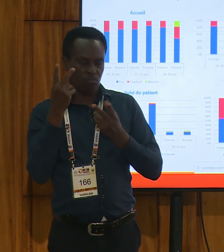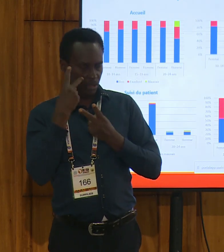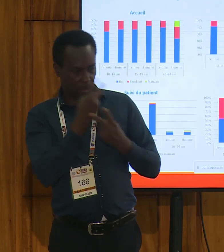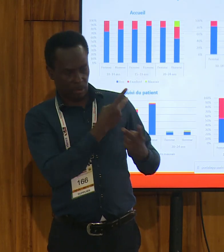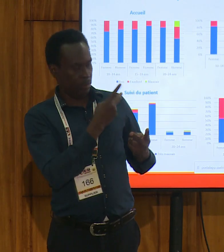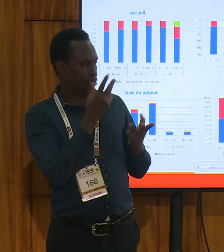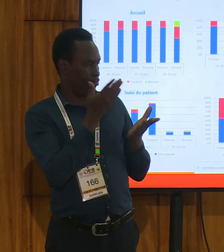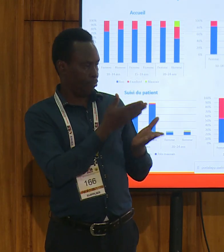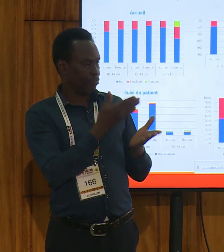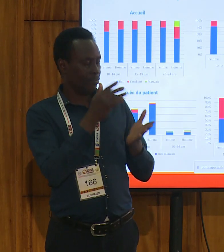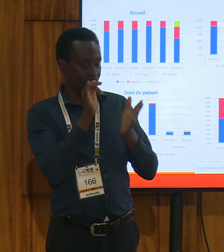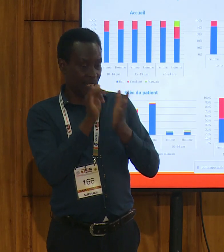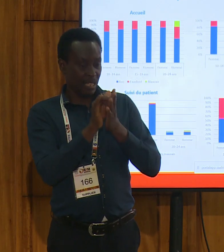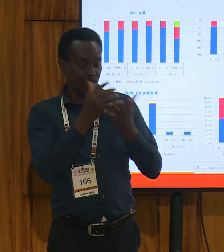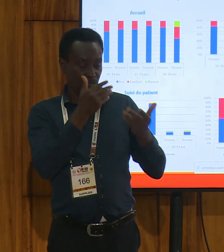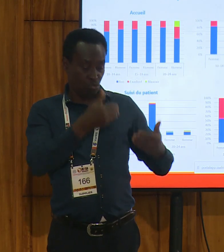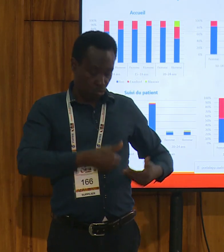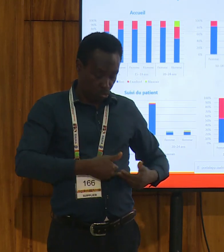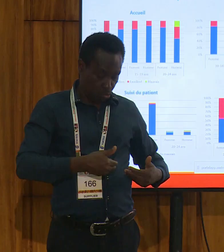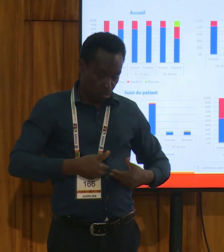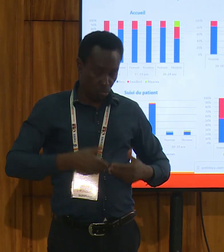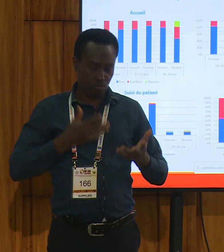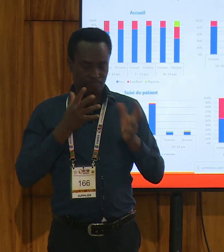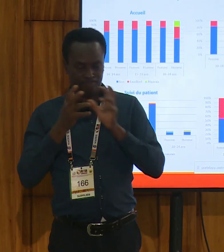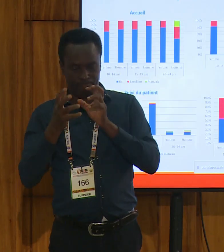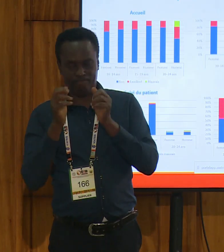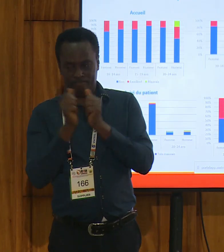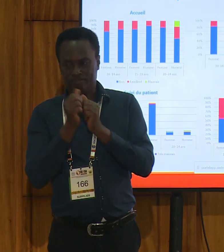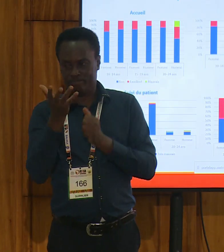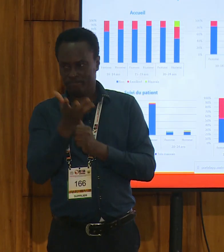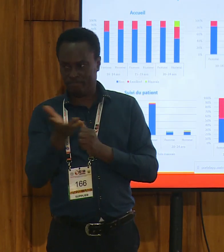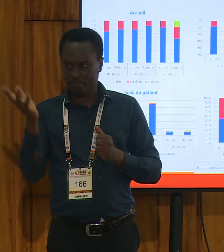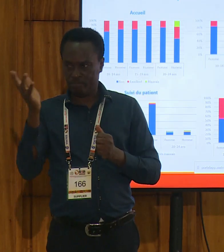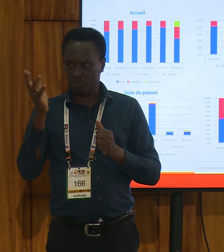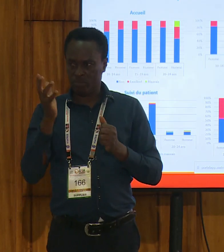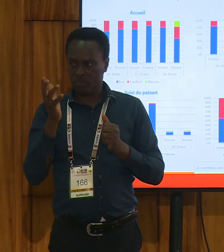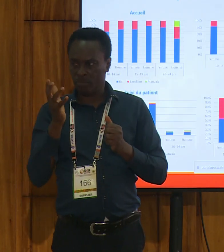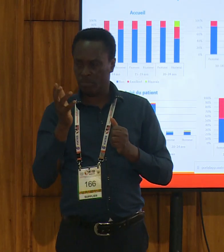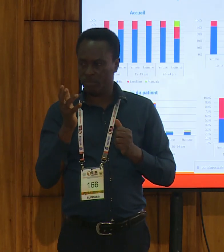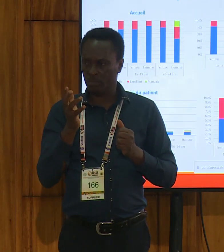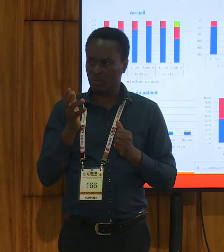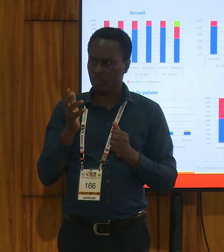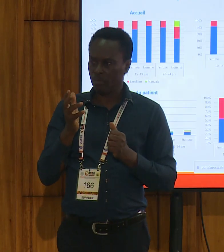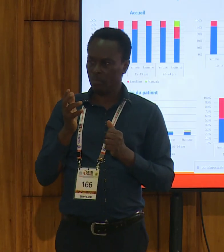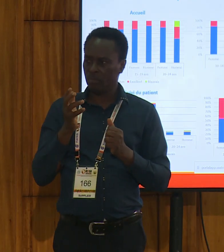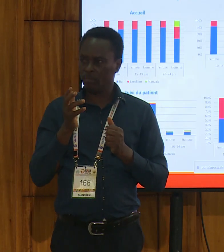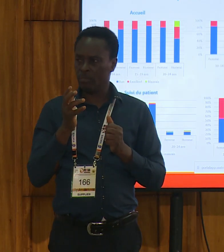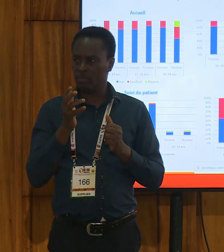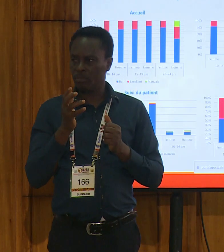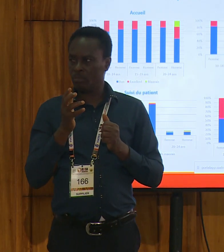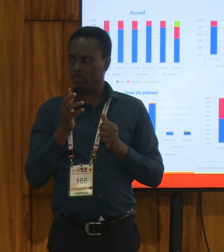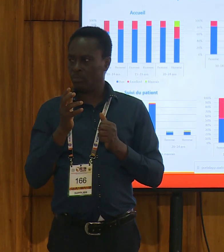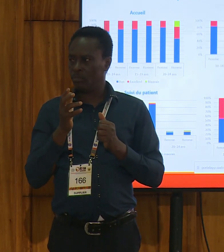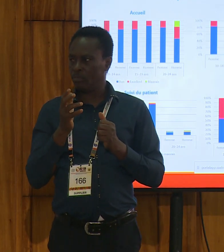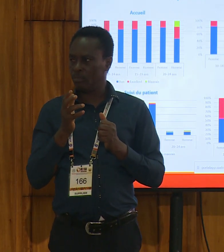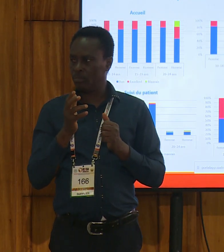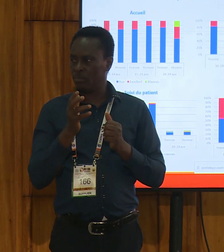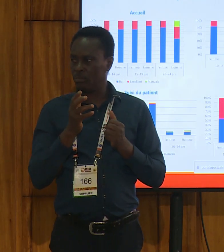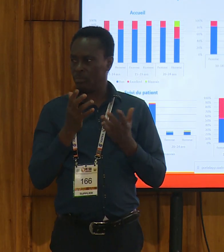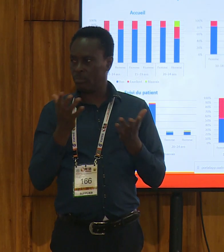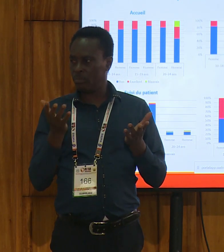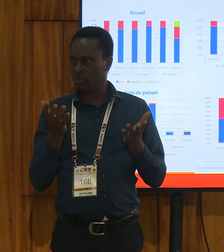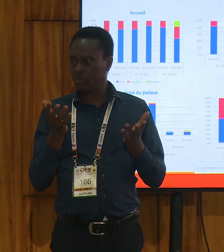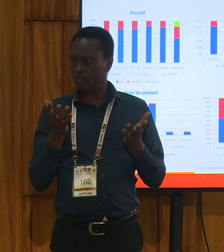des jeunes, tous les âges, tous les ex confondus, trouvent que l'accueil est bon. Les filles expriment un peu